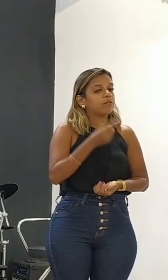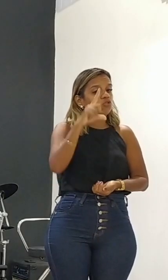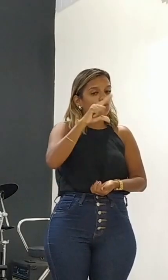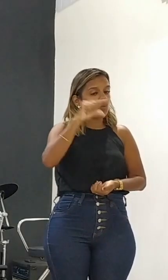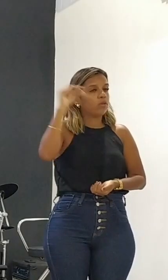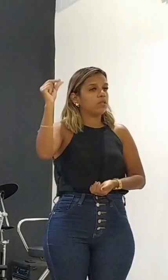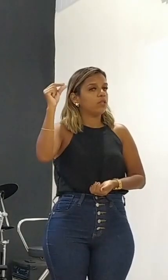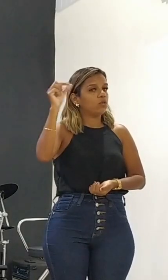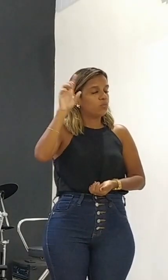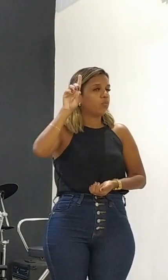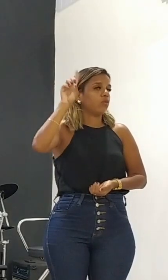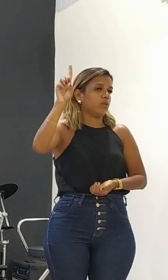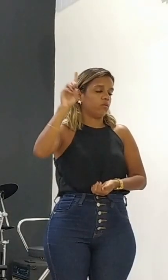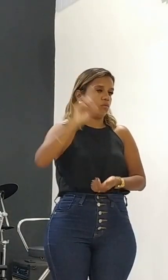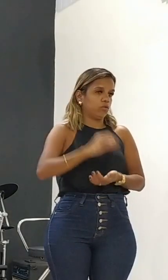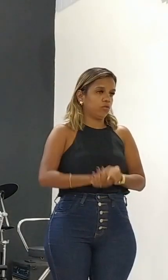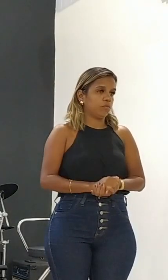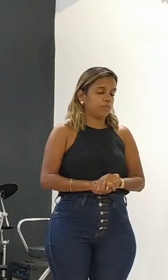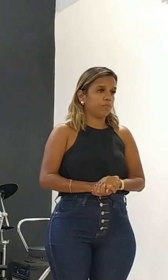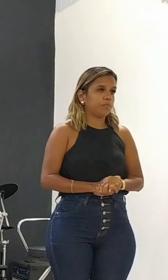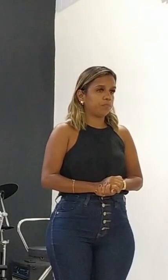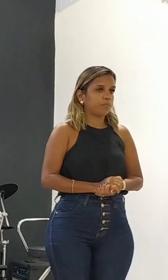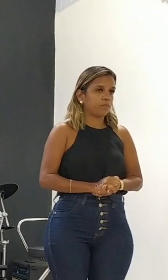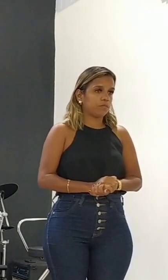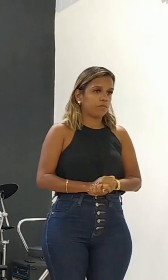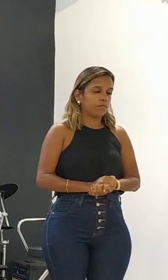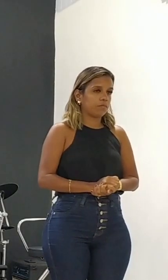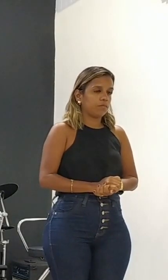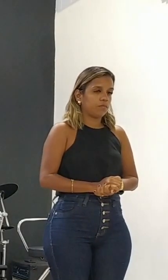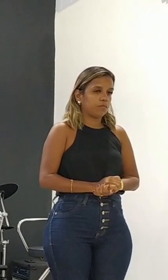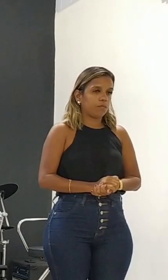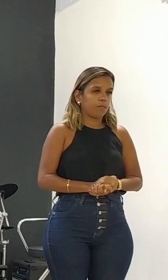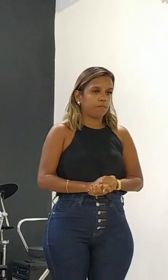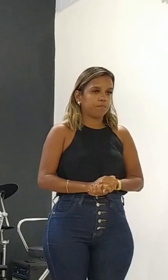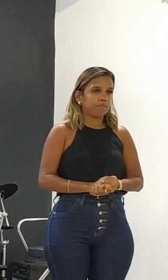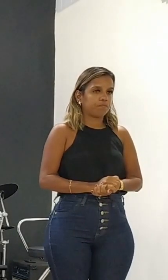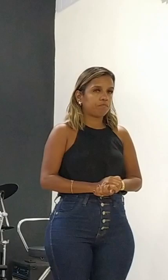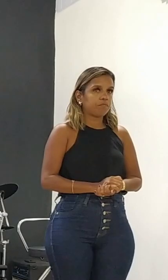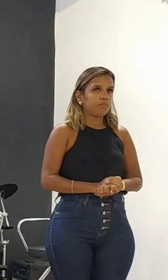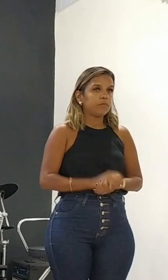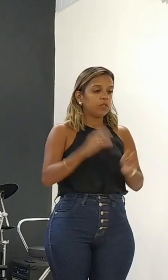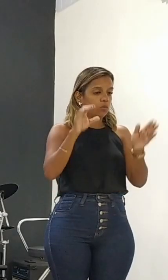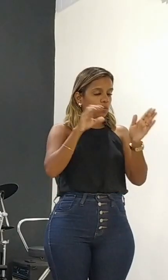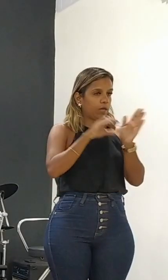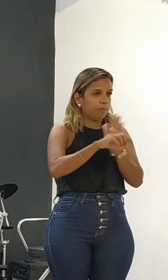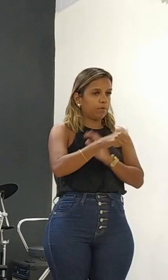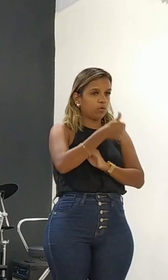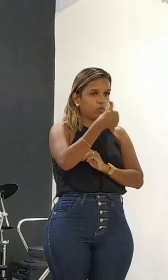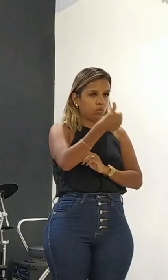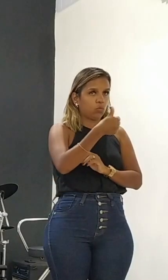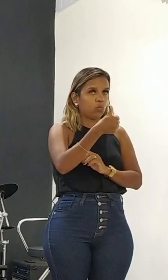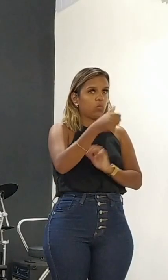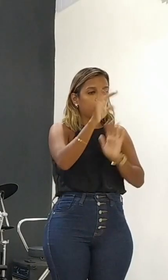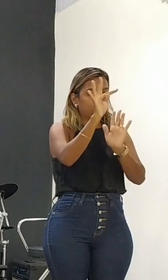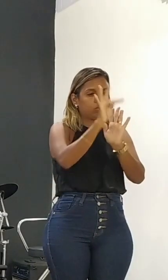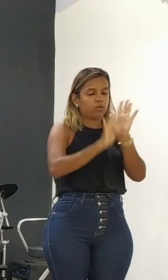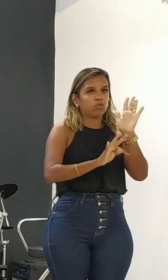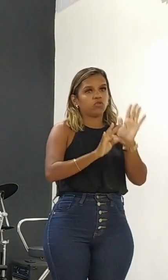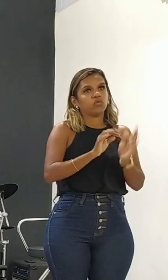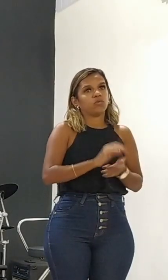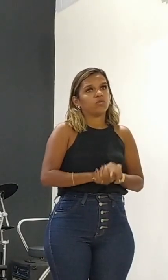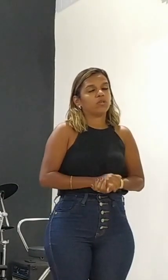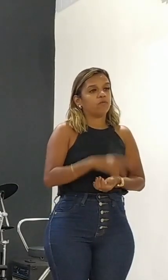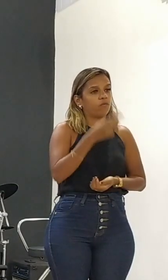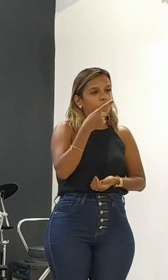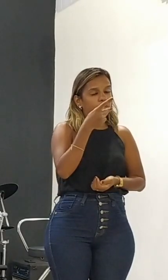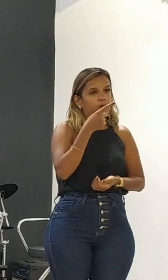Deus. Deus tinha um chamado na vida dele. E ele, ouvindo dizer no capítulo 1, não precisa abrir o texto, vou começar